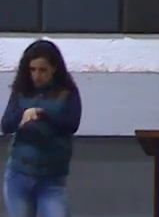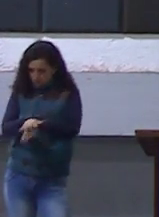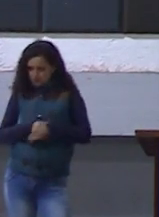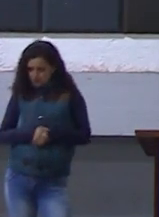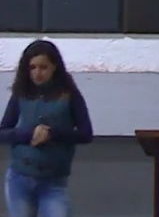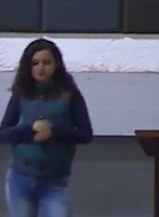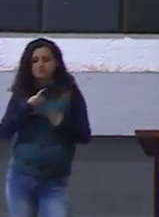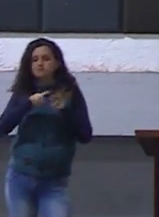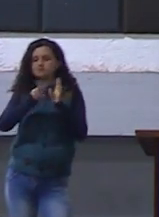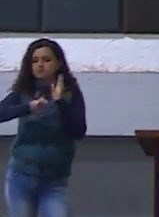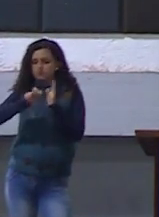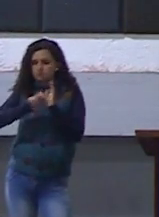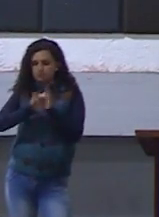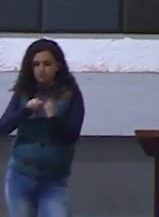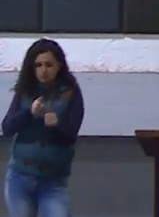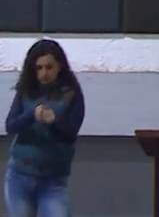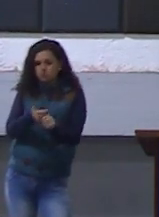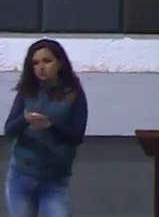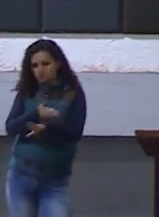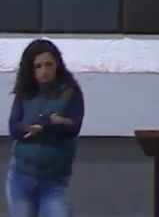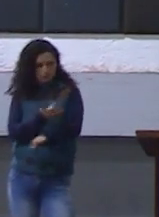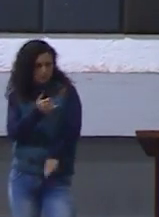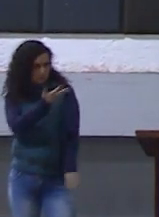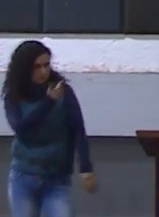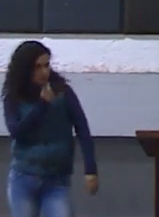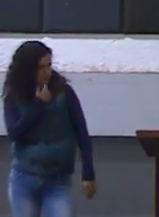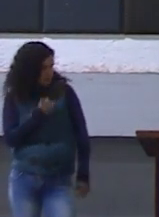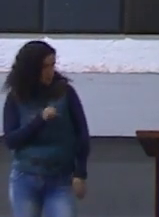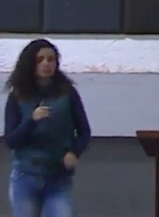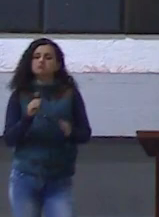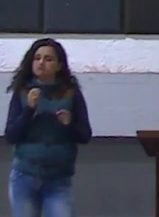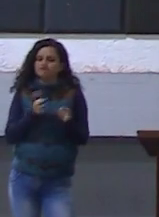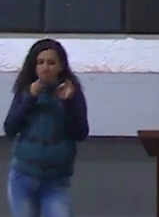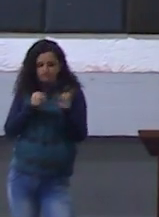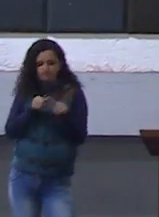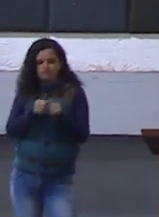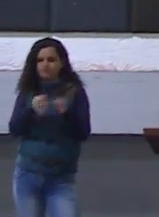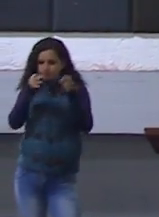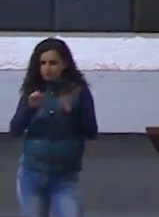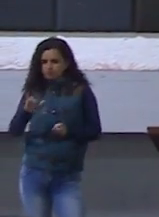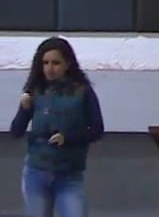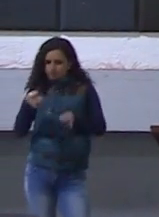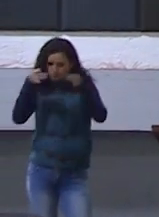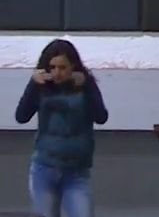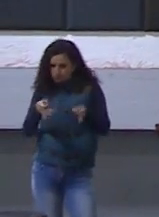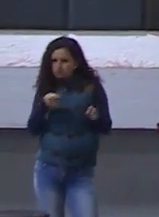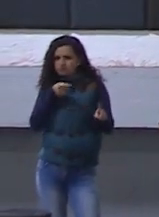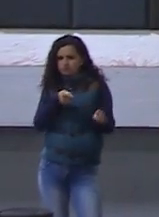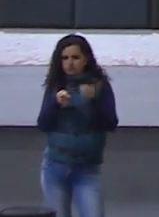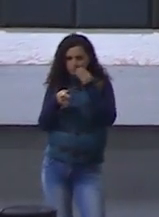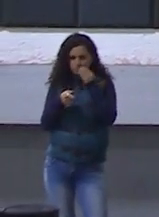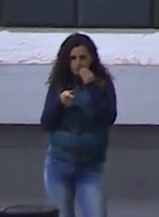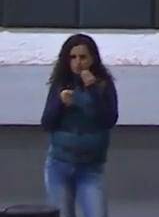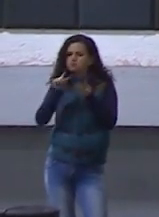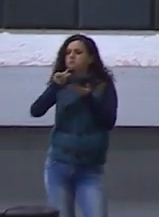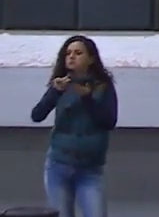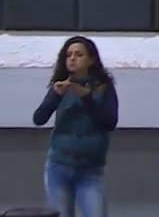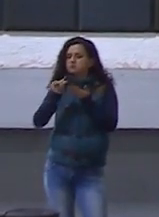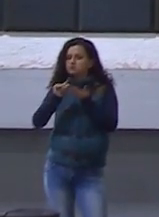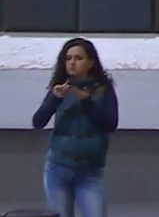teoría el entrenamiento que ya no se habían hablado antes se estabilizó y se convirtió en una unidad